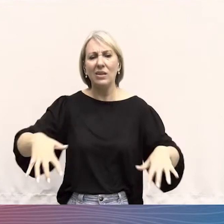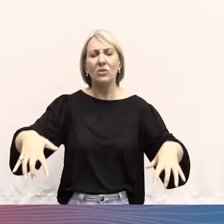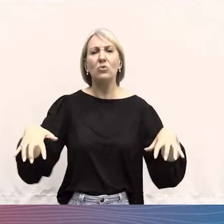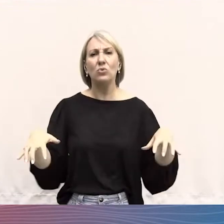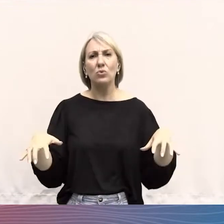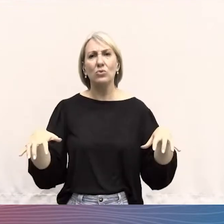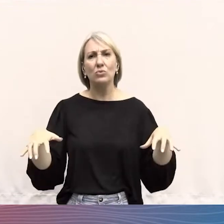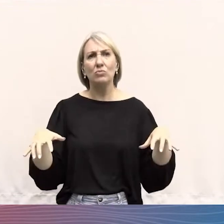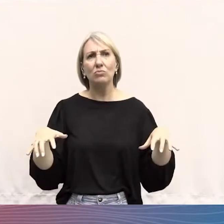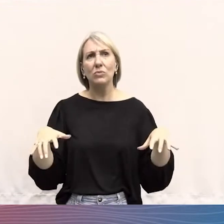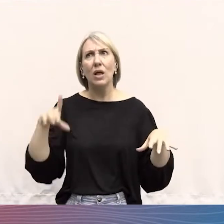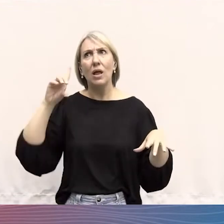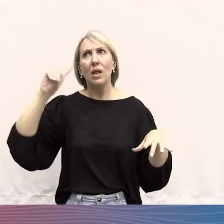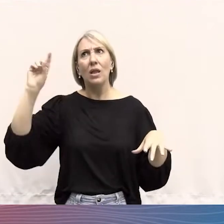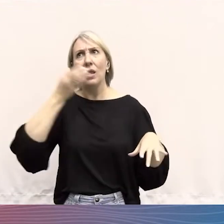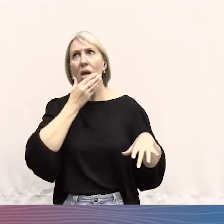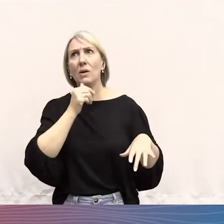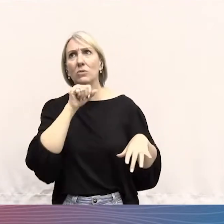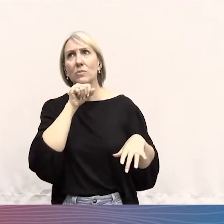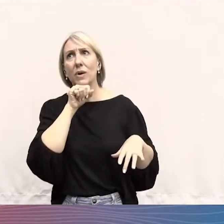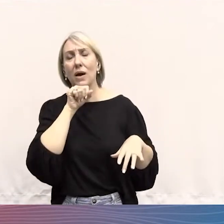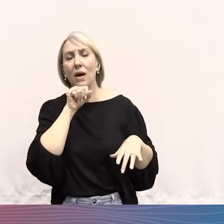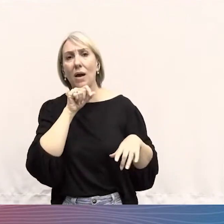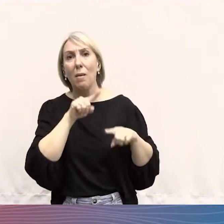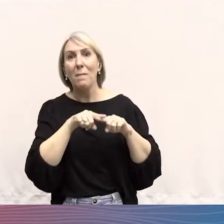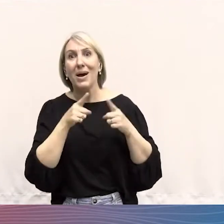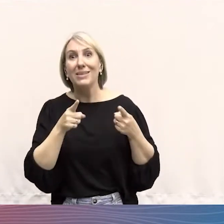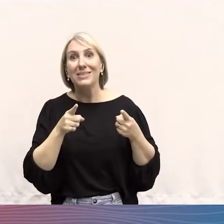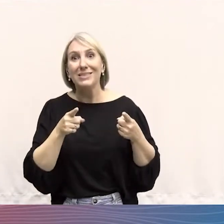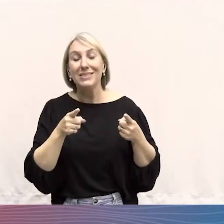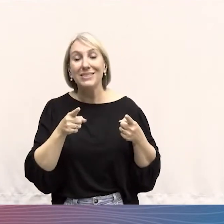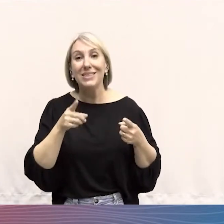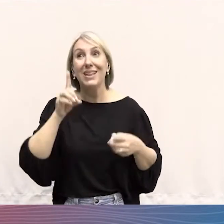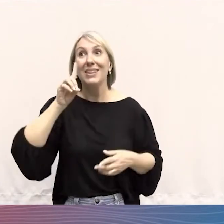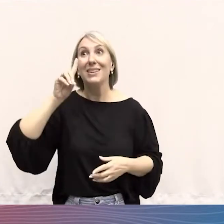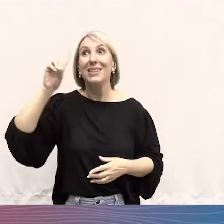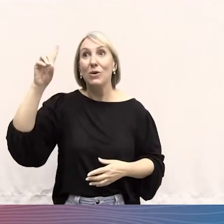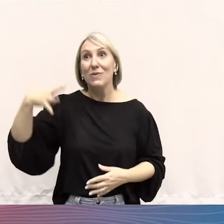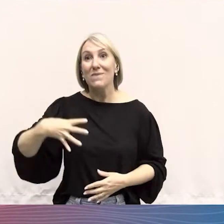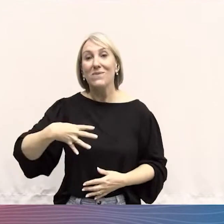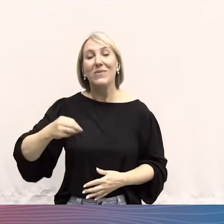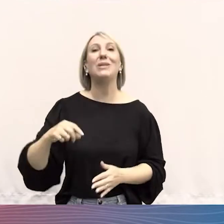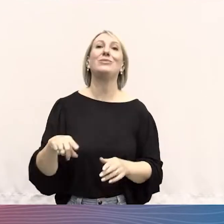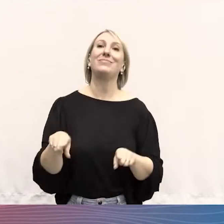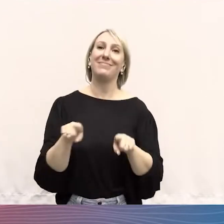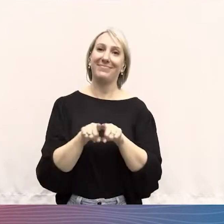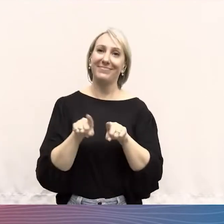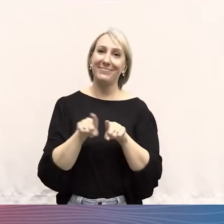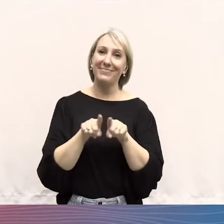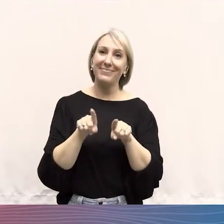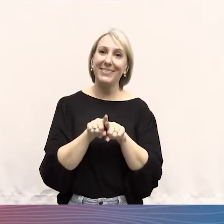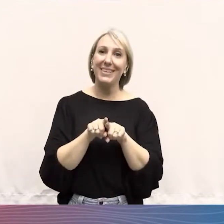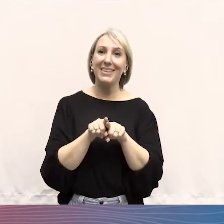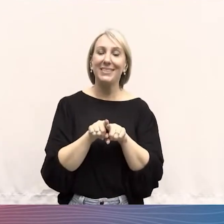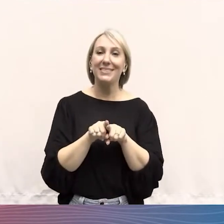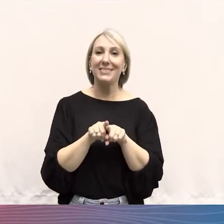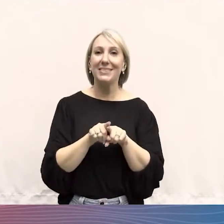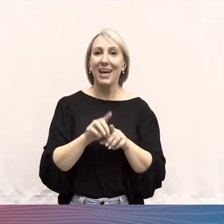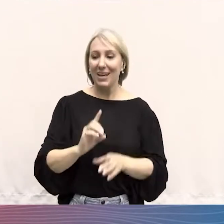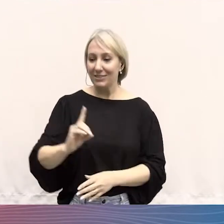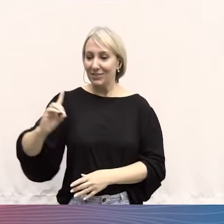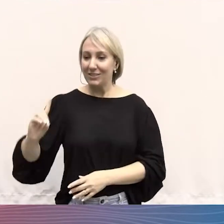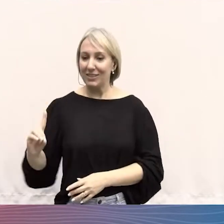lá? Deus Filho, está à direita da majestade. Agora, irmão, se juntou a